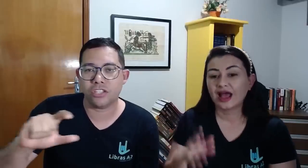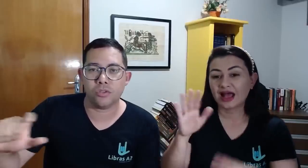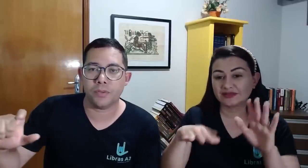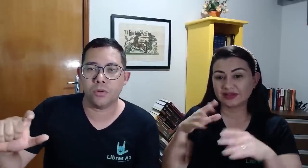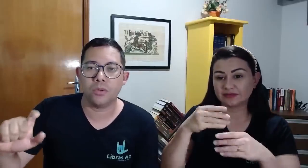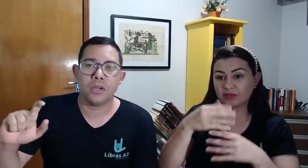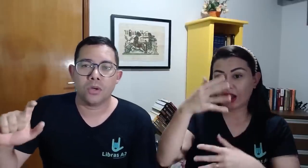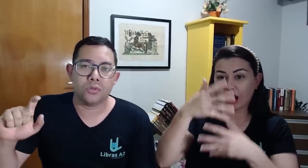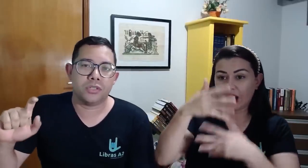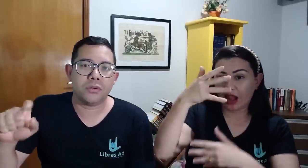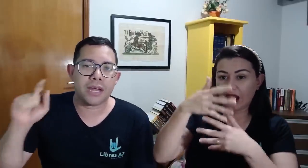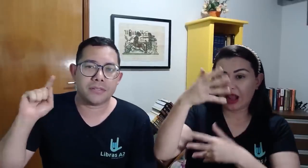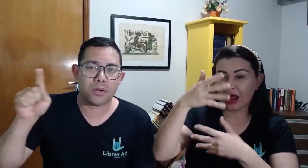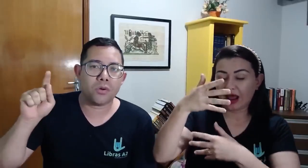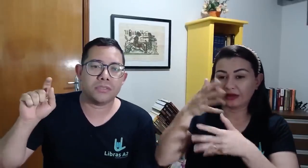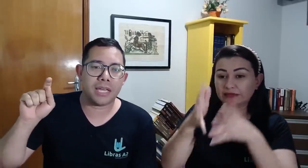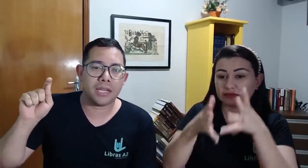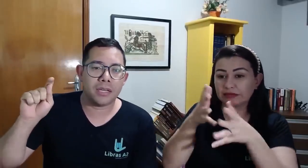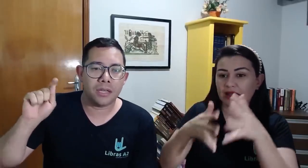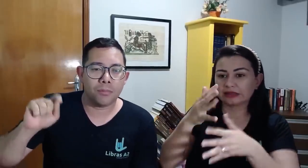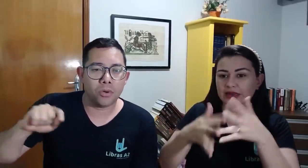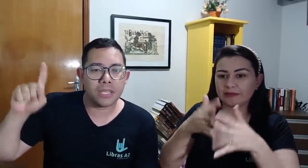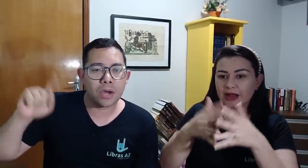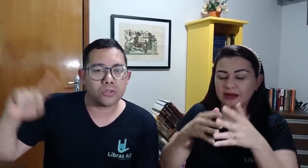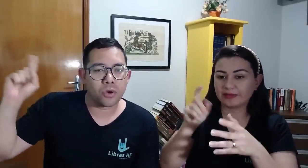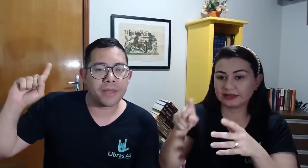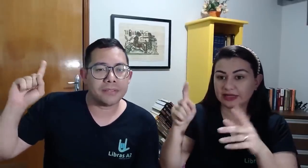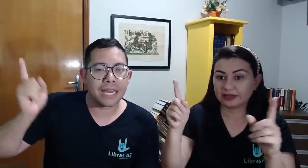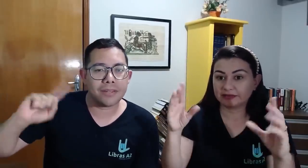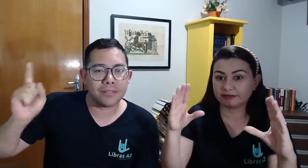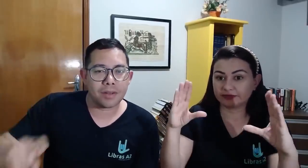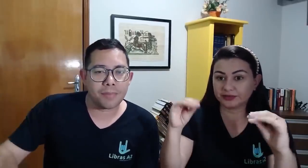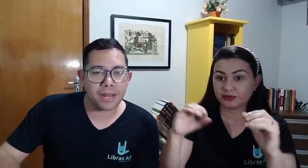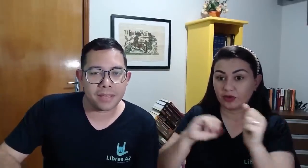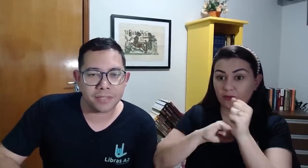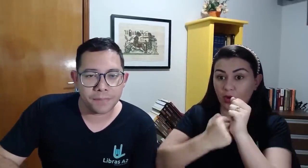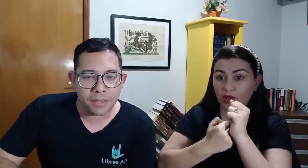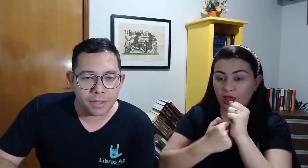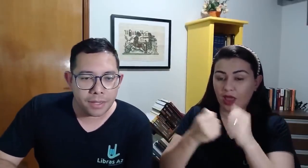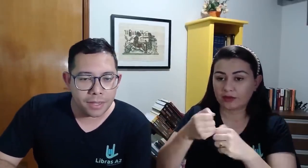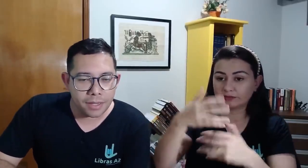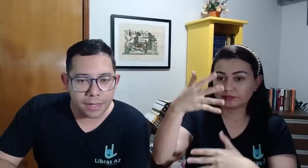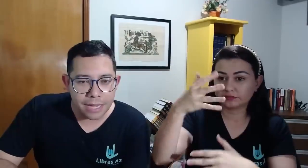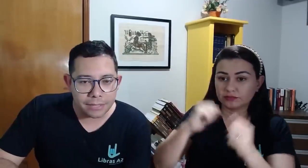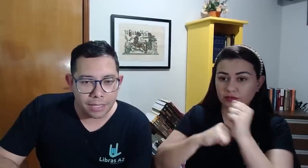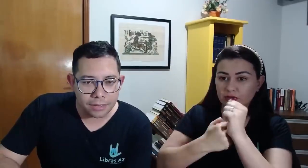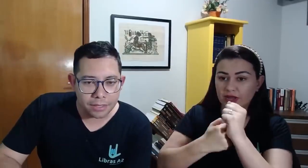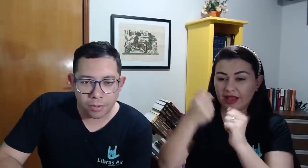assistindo pelo celular, você consegue bloquear os comentários. Aí não aparece na tela, tá bom?